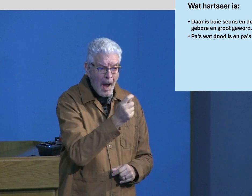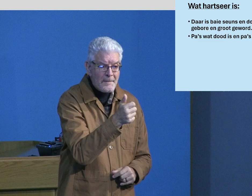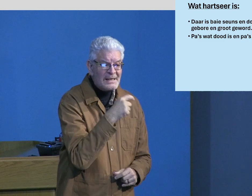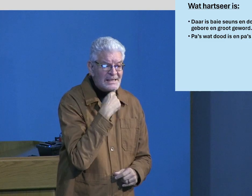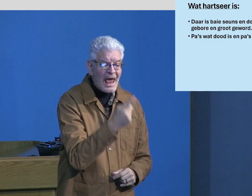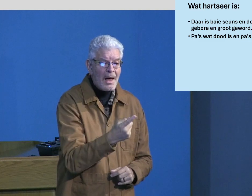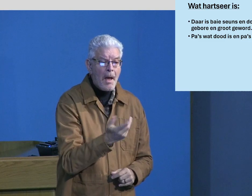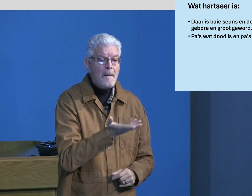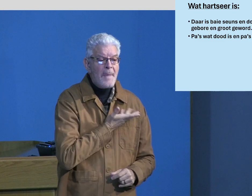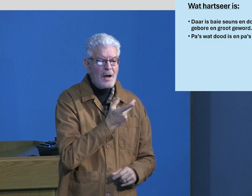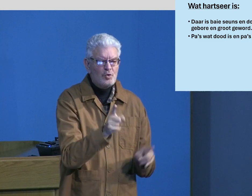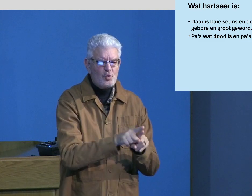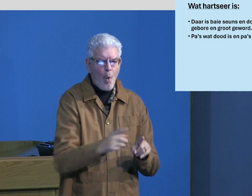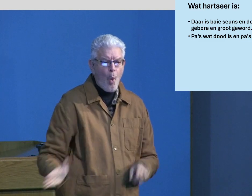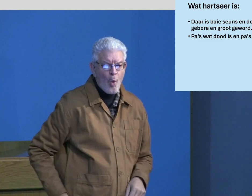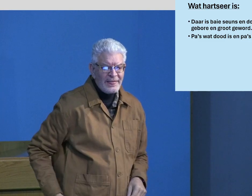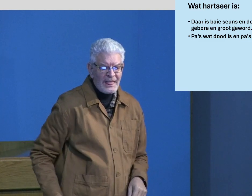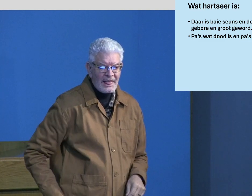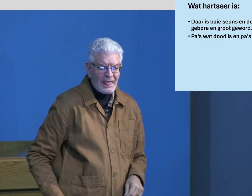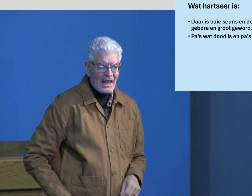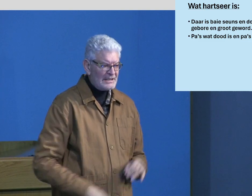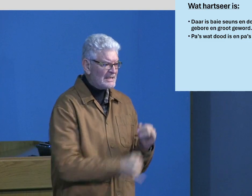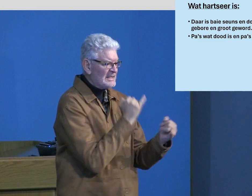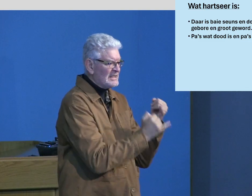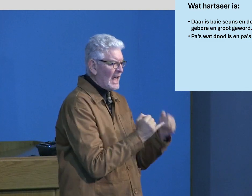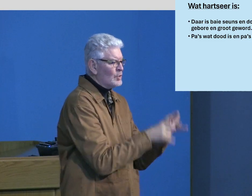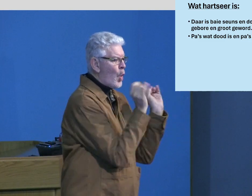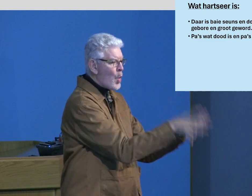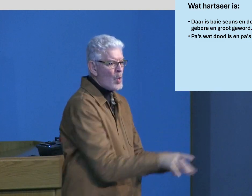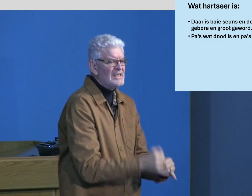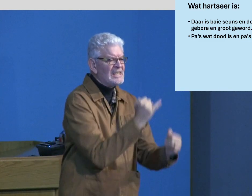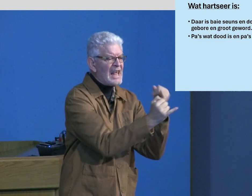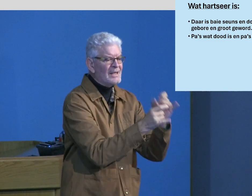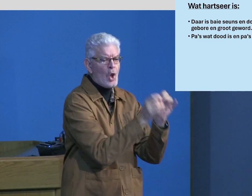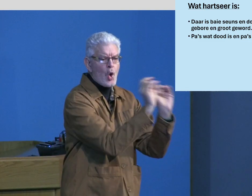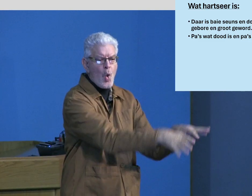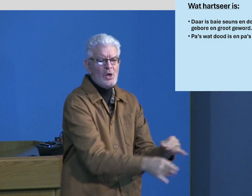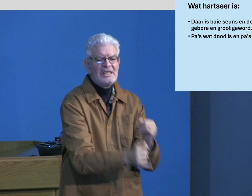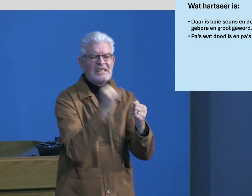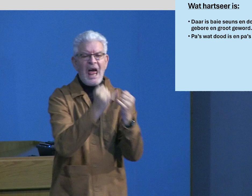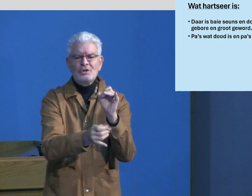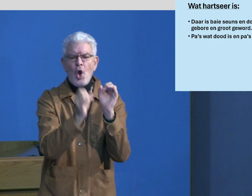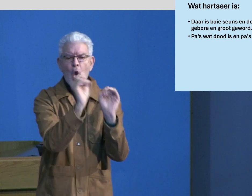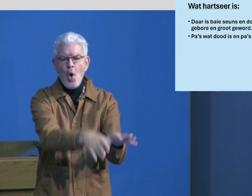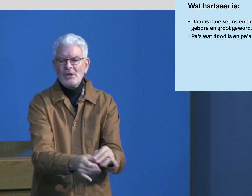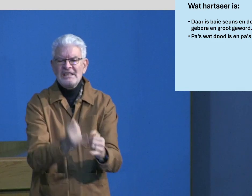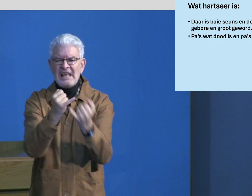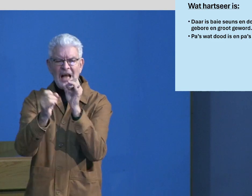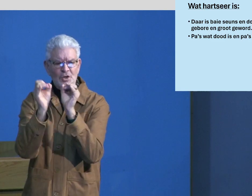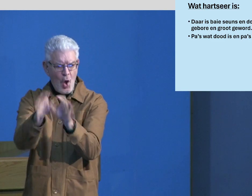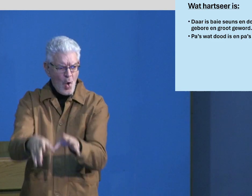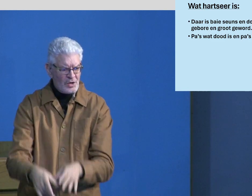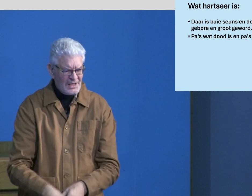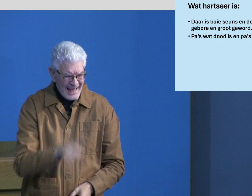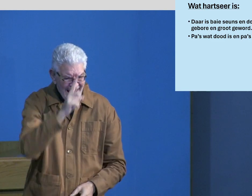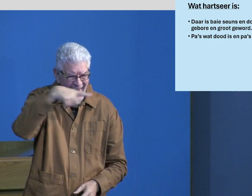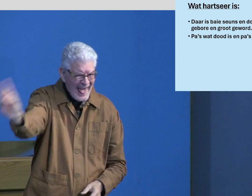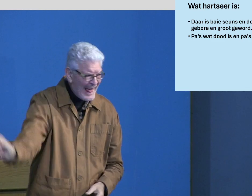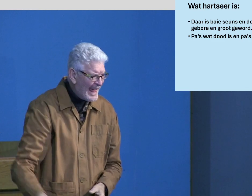versuim en wegloop. Amper wil ek vir jou sê, 'n pa soos hond, daar is seks wat hy gebruik tussen